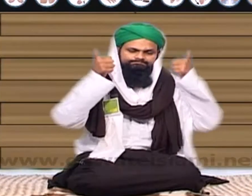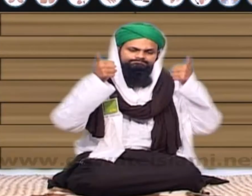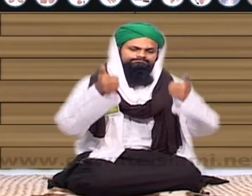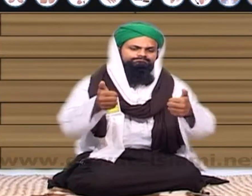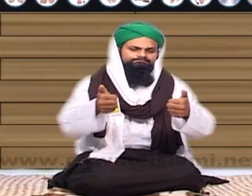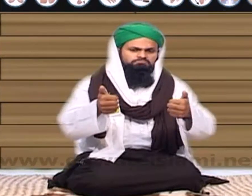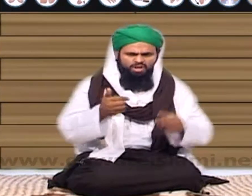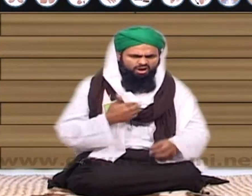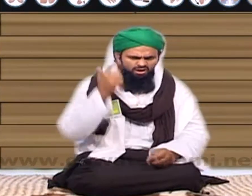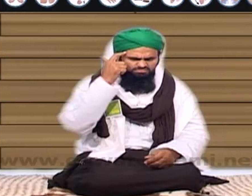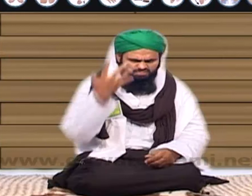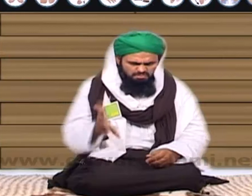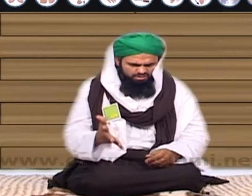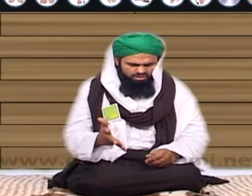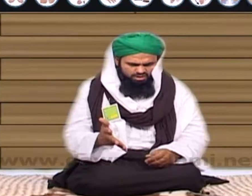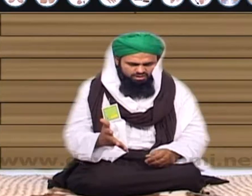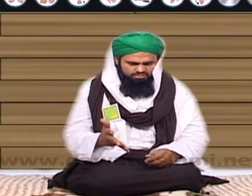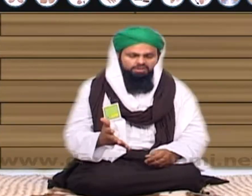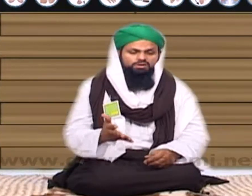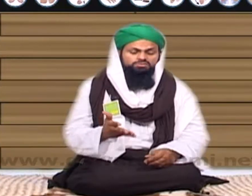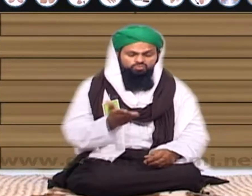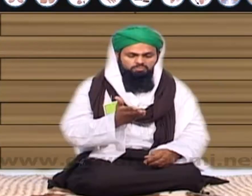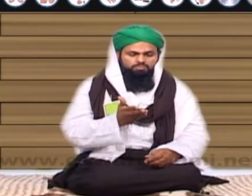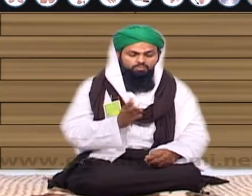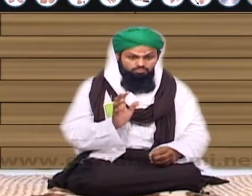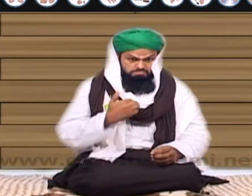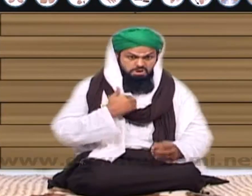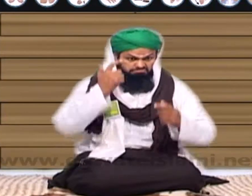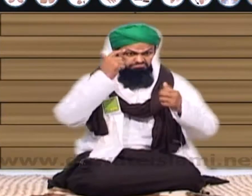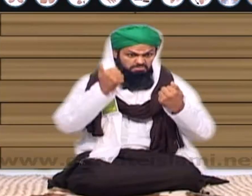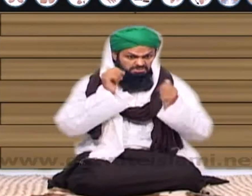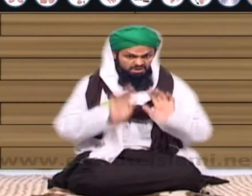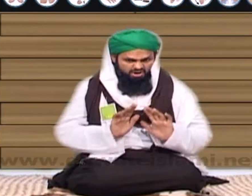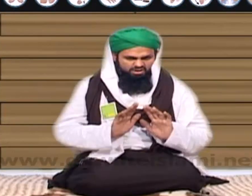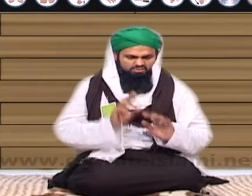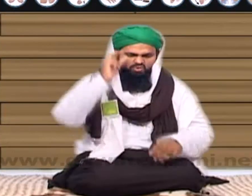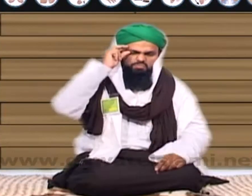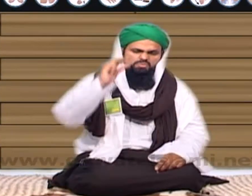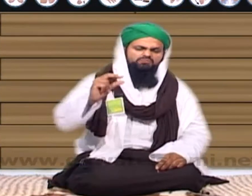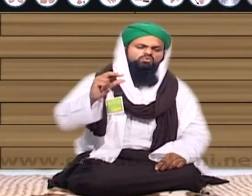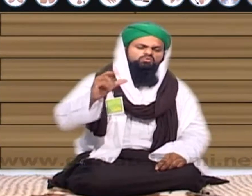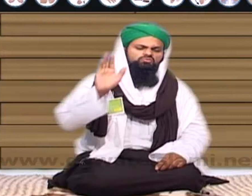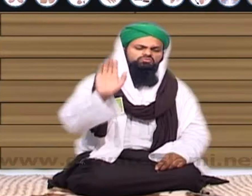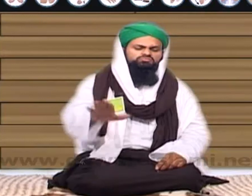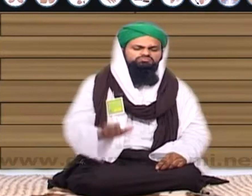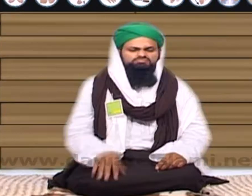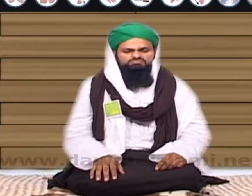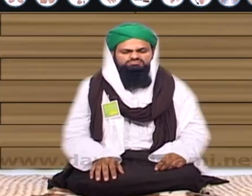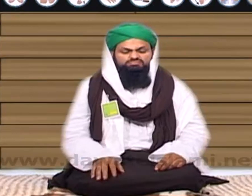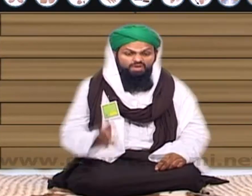آپ سمجھدار ہیں، اگر یہ بات سمجھ میں نہیں آتی تو چاہے کوئی اپنے آپ کو کتنا بھی سمجھدار سمجھے وہ نہ سمجھے،